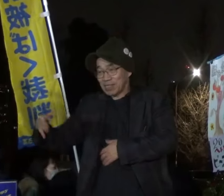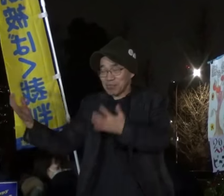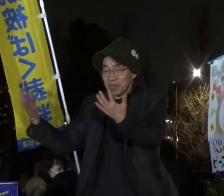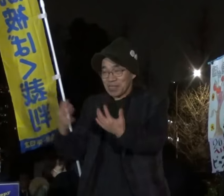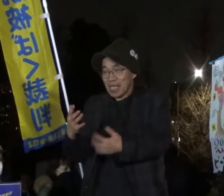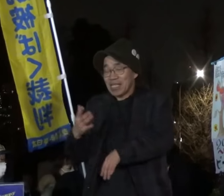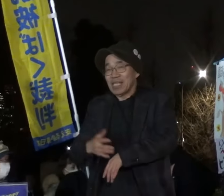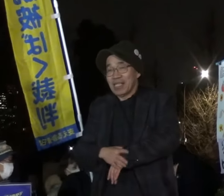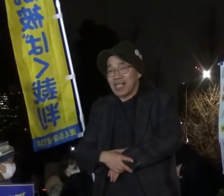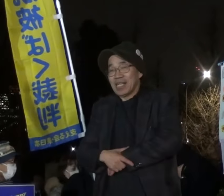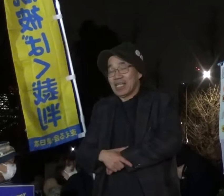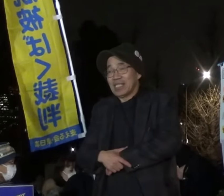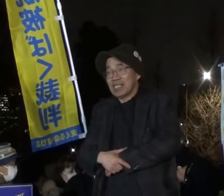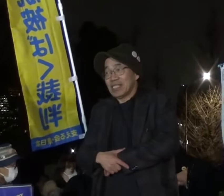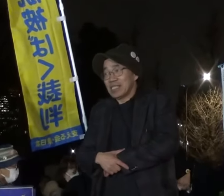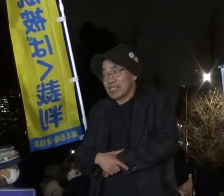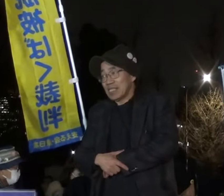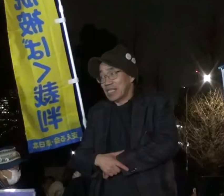ございます。